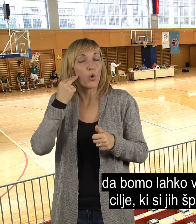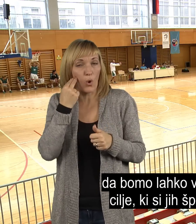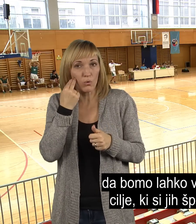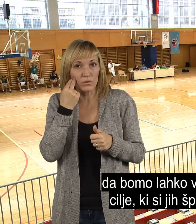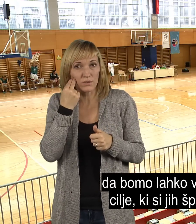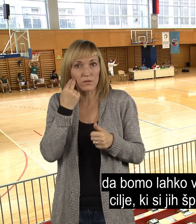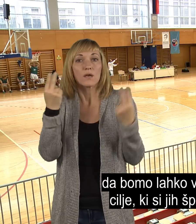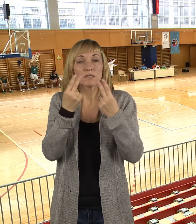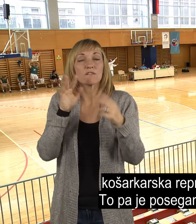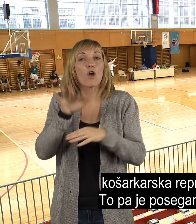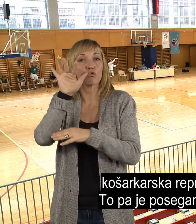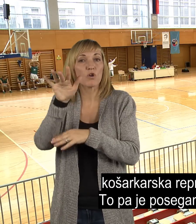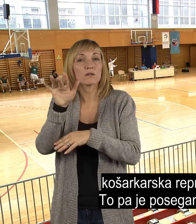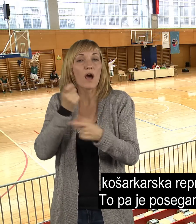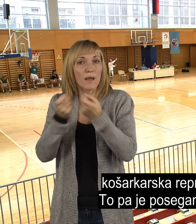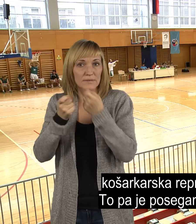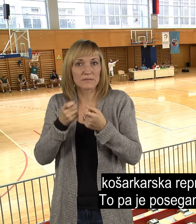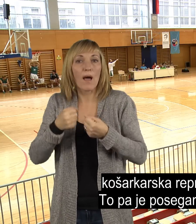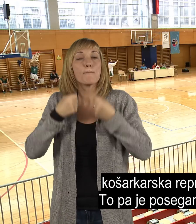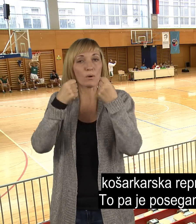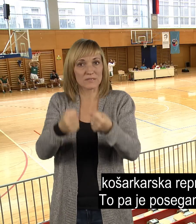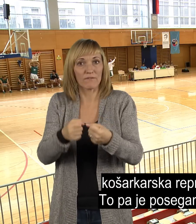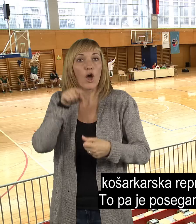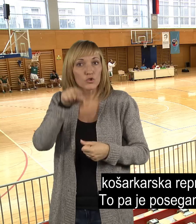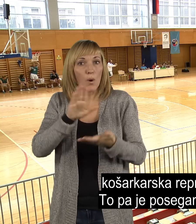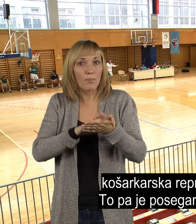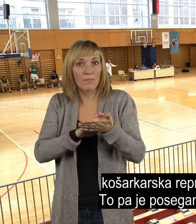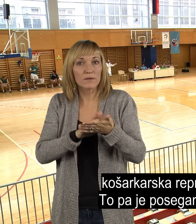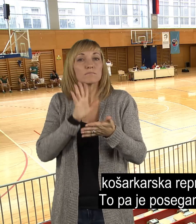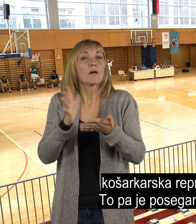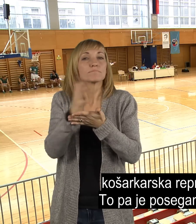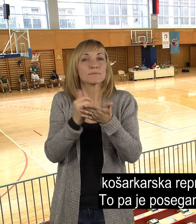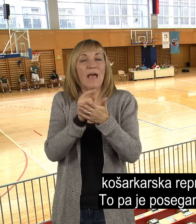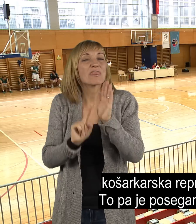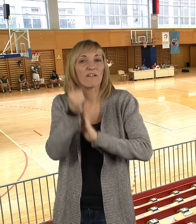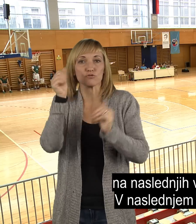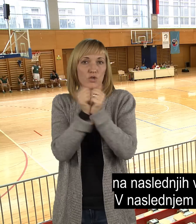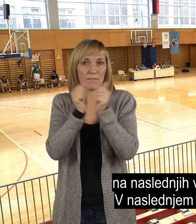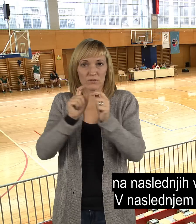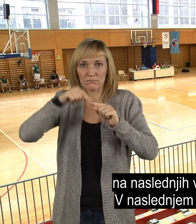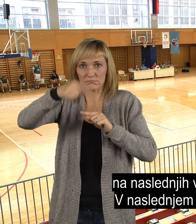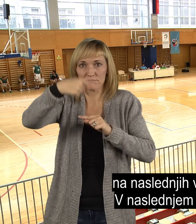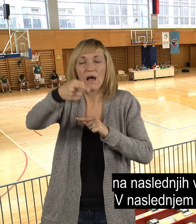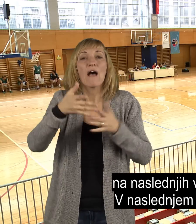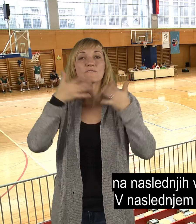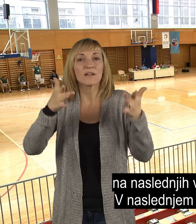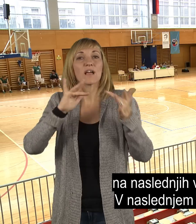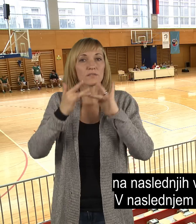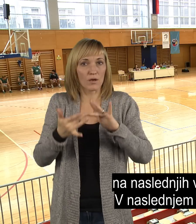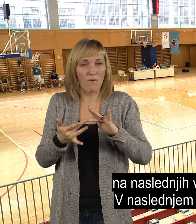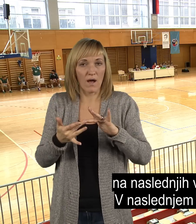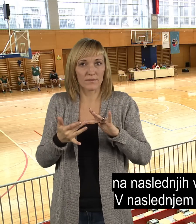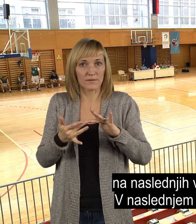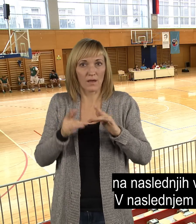šport gluhih in seveda košarkarska reprezentanca zastavlja. To pa je poseganje po najvišjih mestih v naslednjih velikih